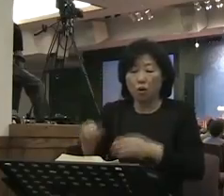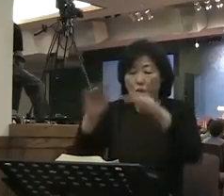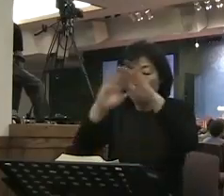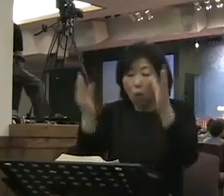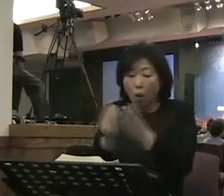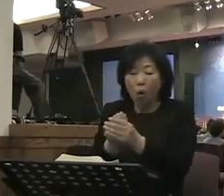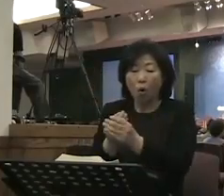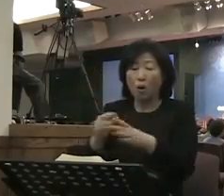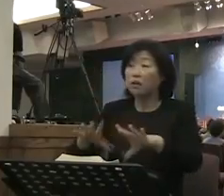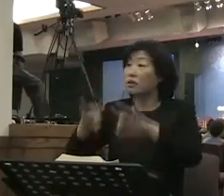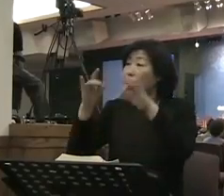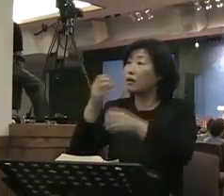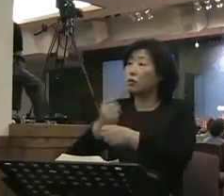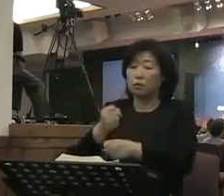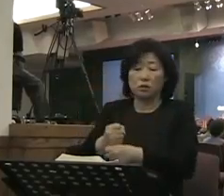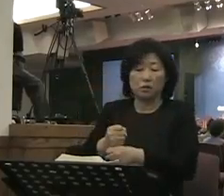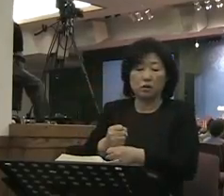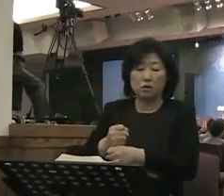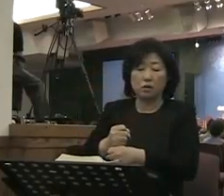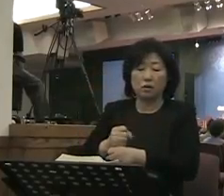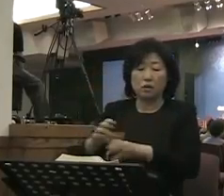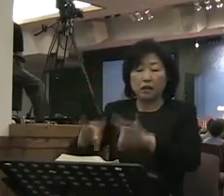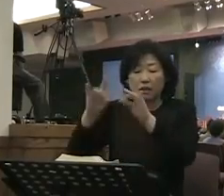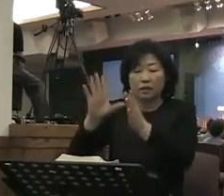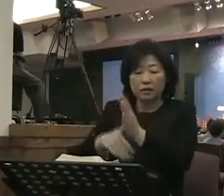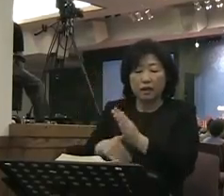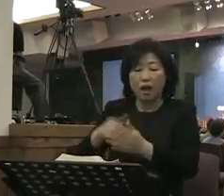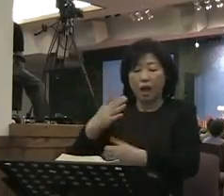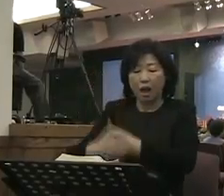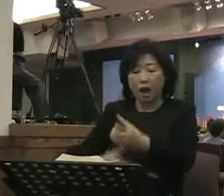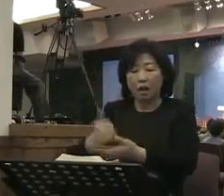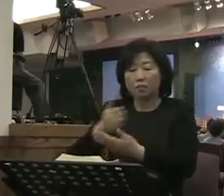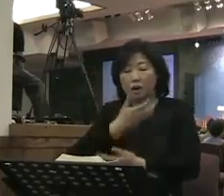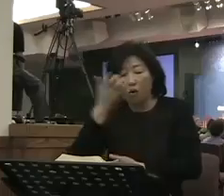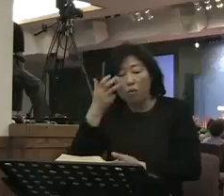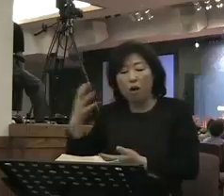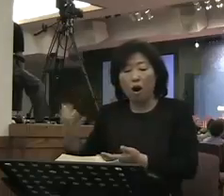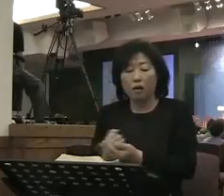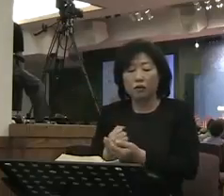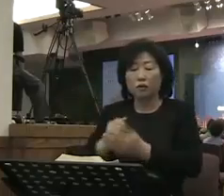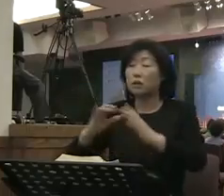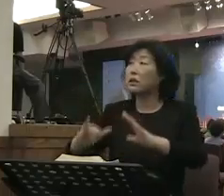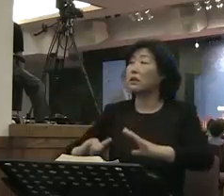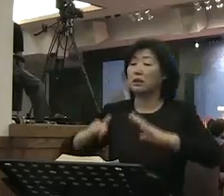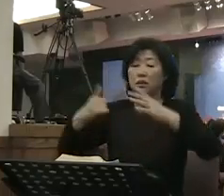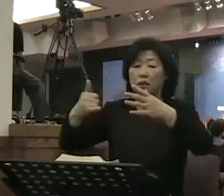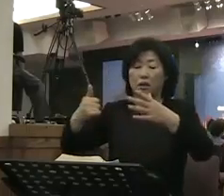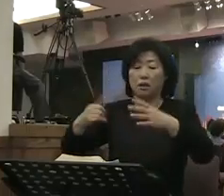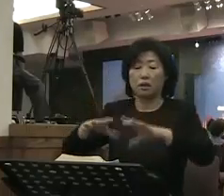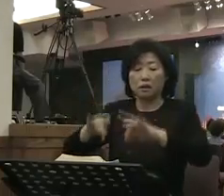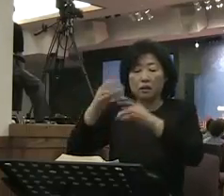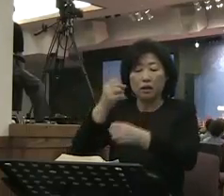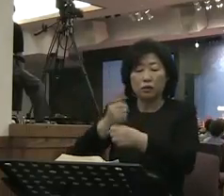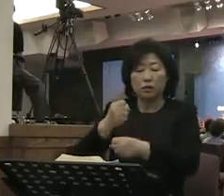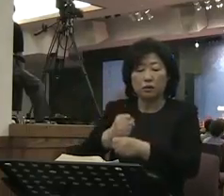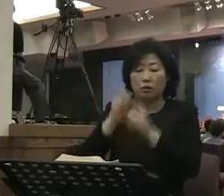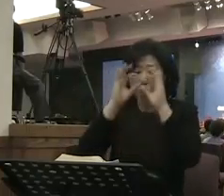창조하시고, 창조하셨을 때 하나님의 꿈을 갖고 이 모든 세계와 우주를 창조하신 것을 보여주시고